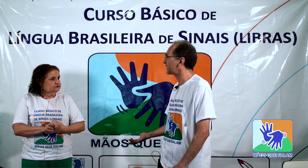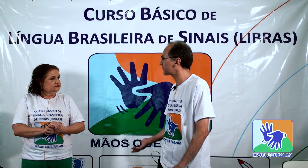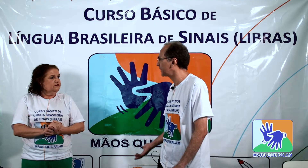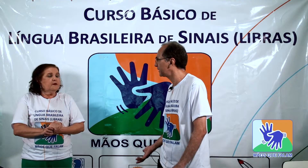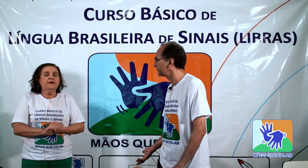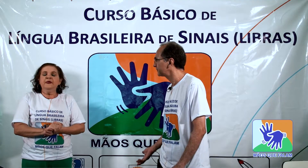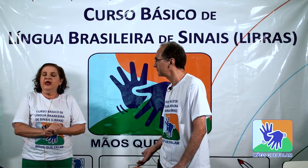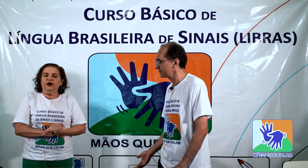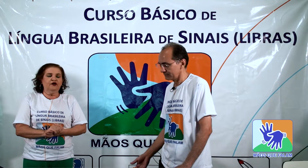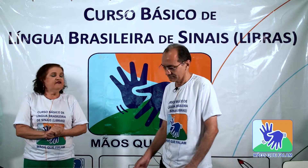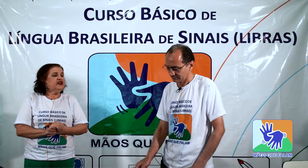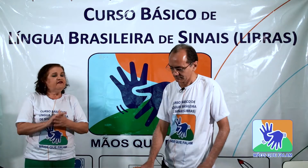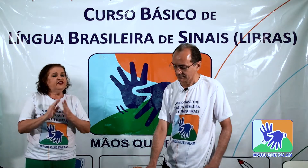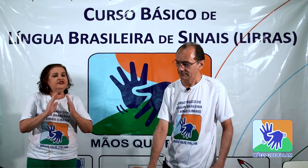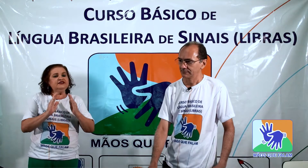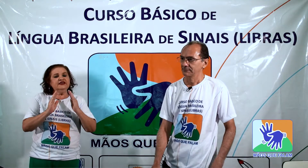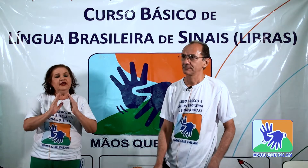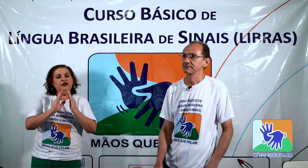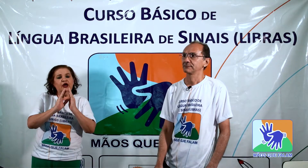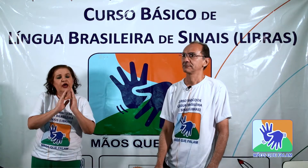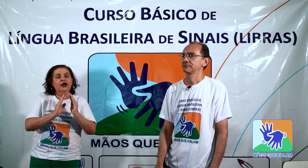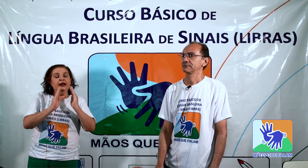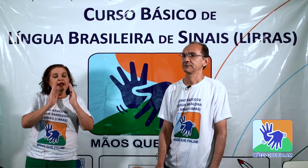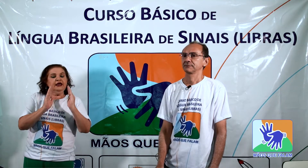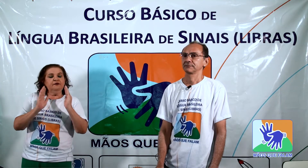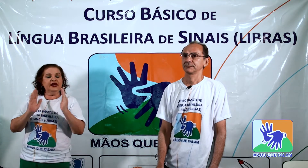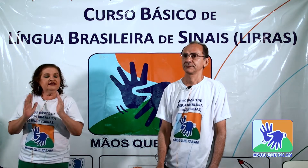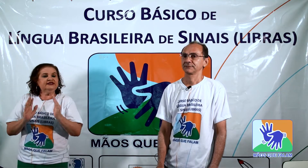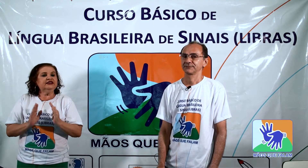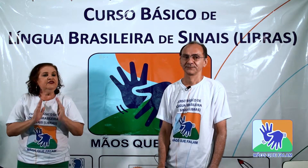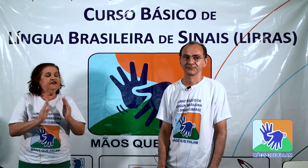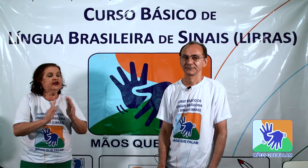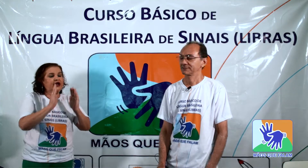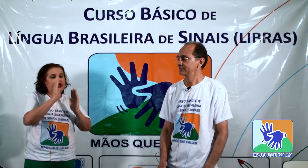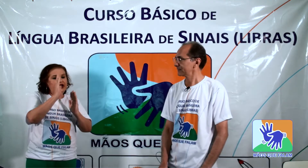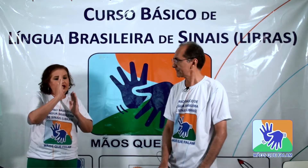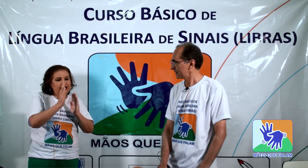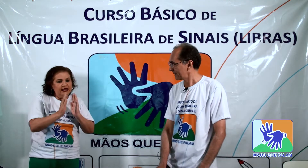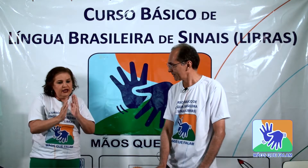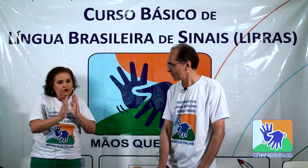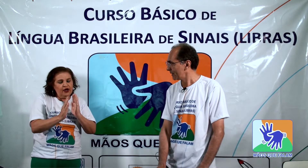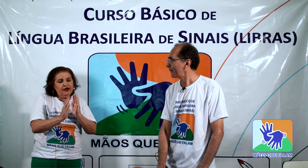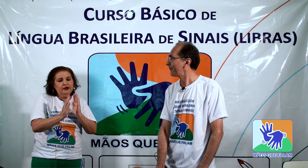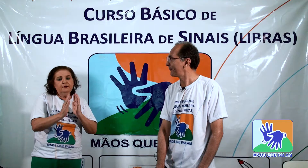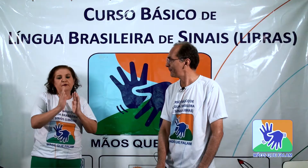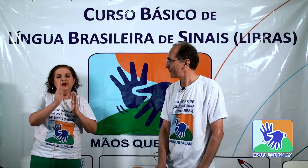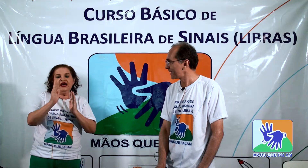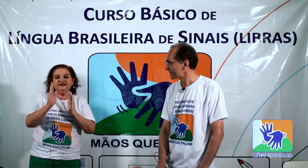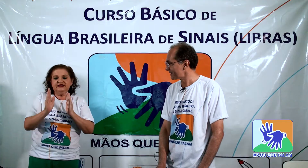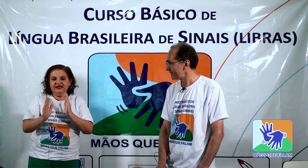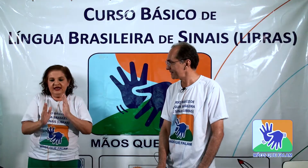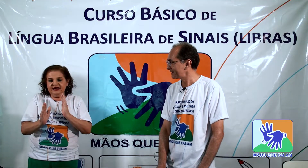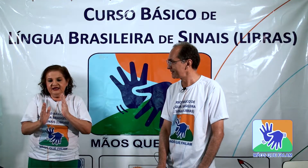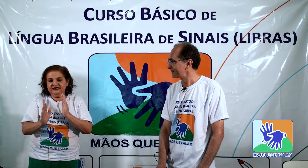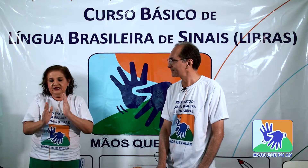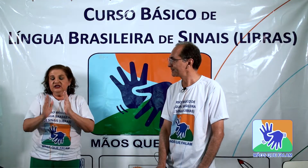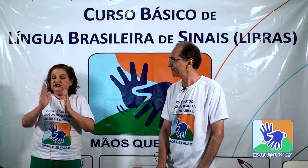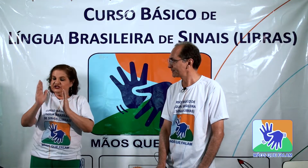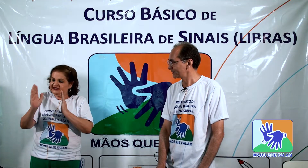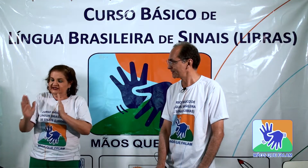Espanha? Não, já vem dizendo, Libras significa língua brasileira de